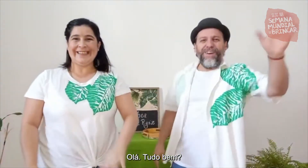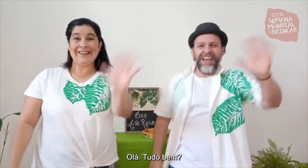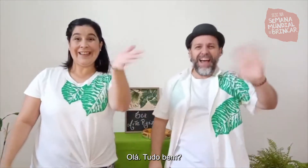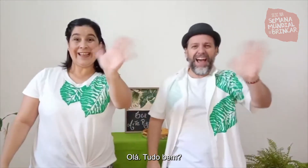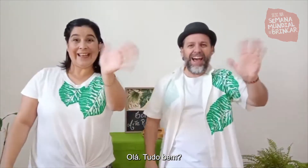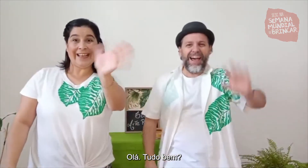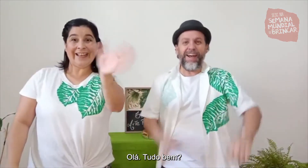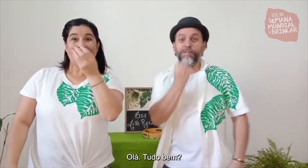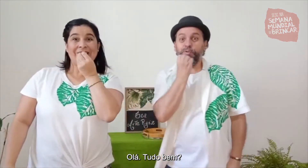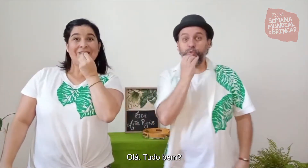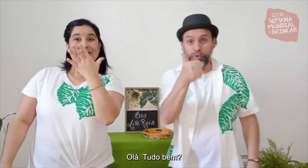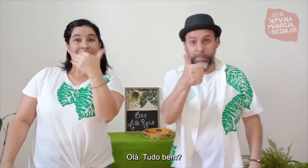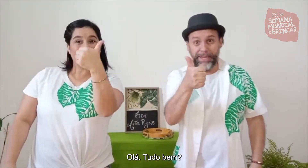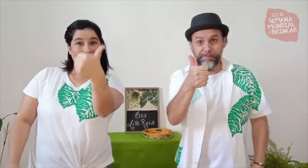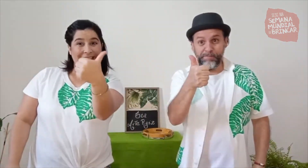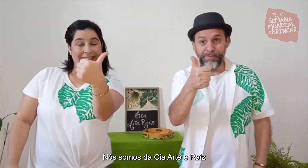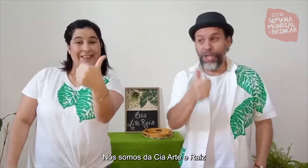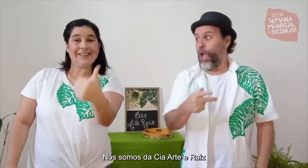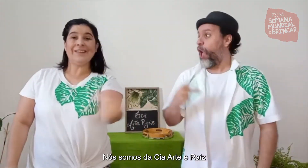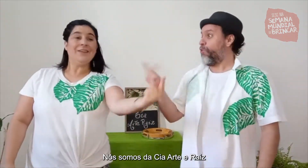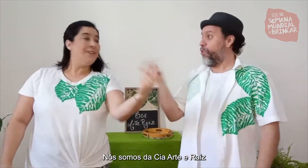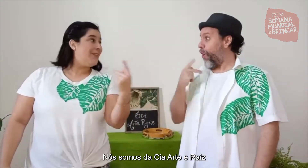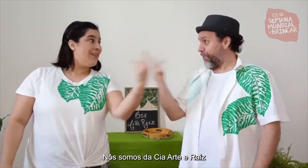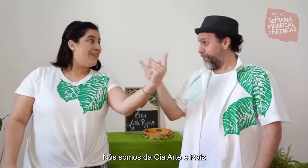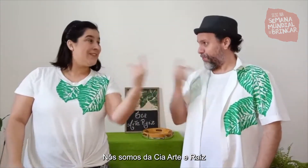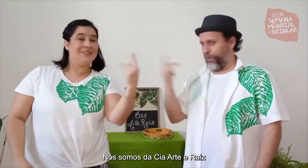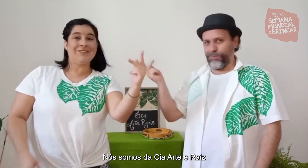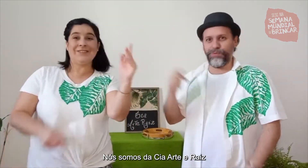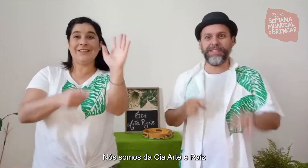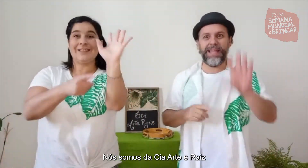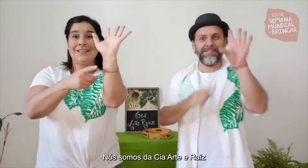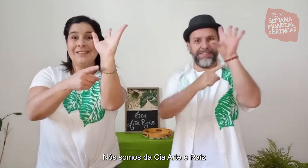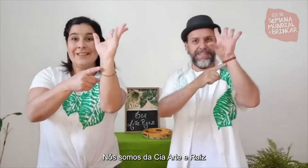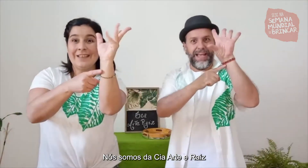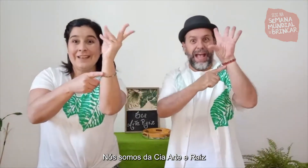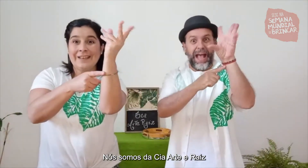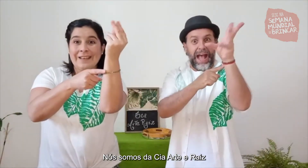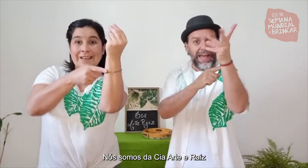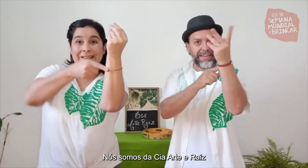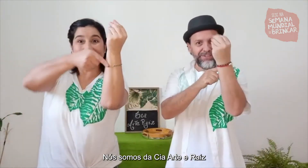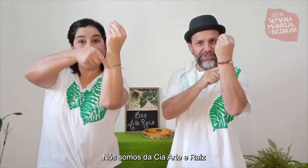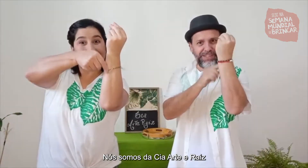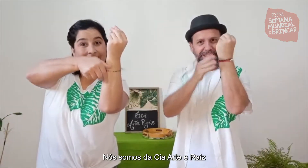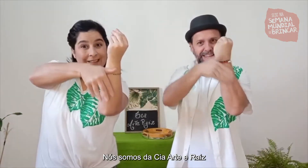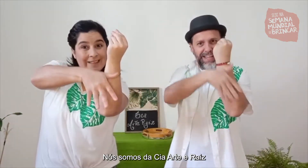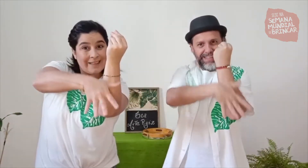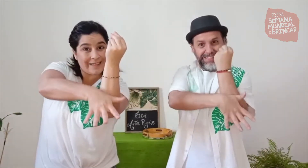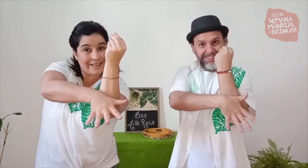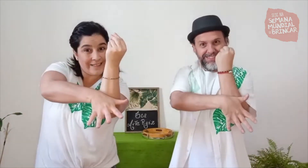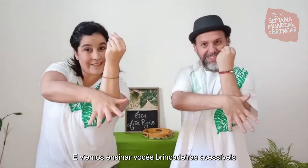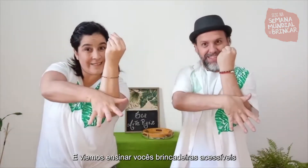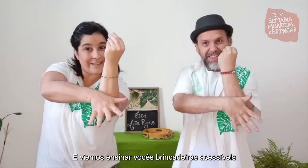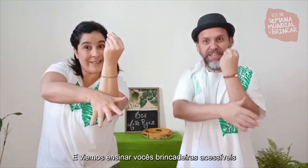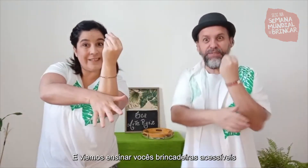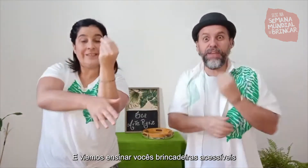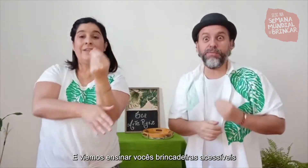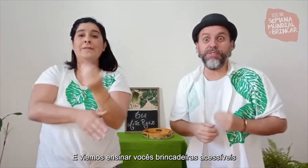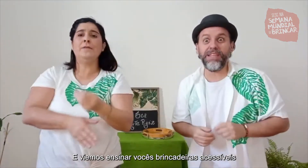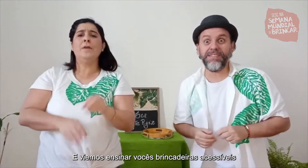olá, tudo bem? Nós somos da CIA Arte e Raiz e viemos